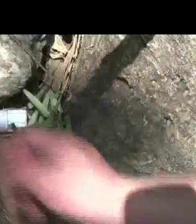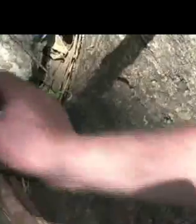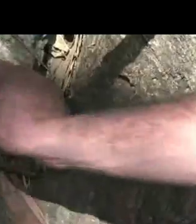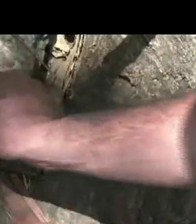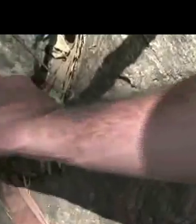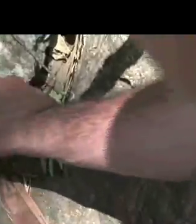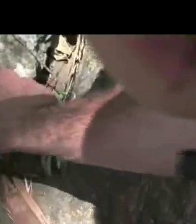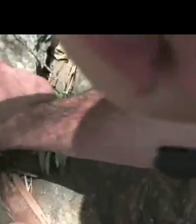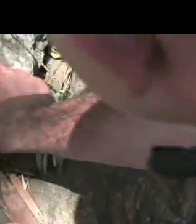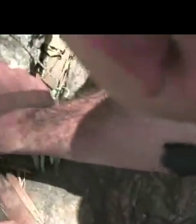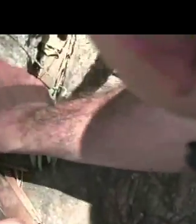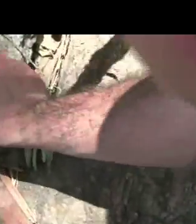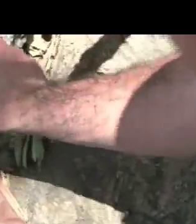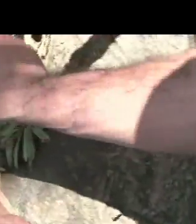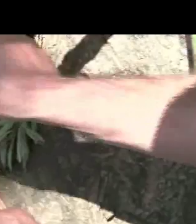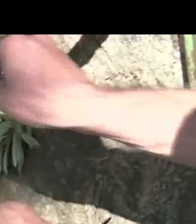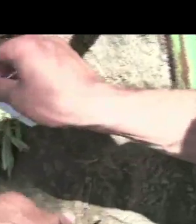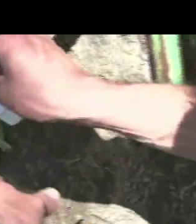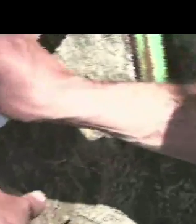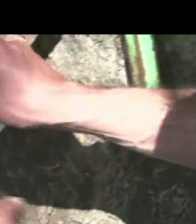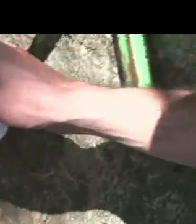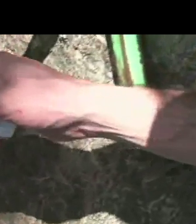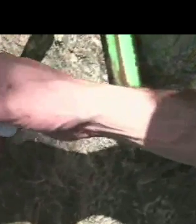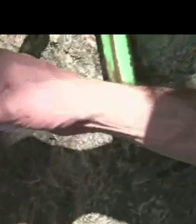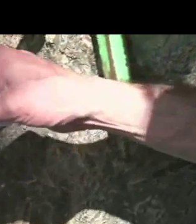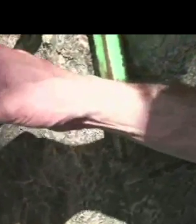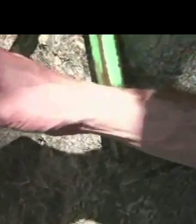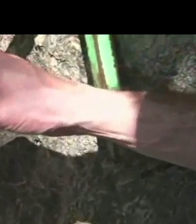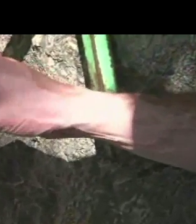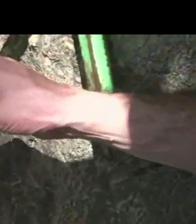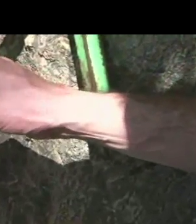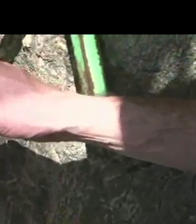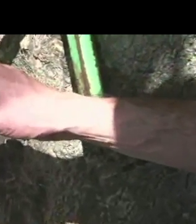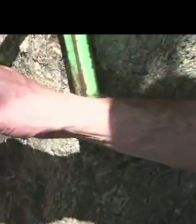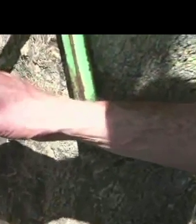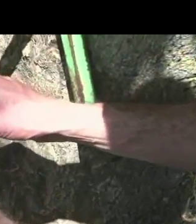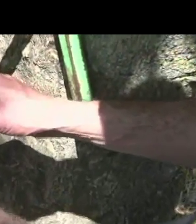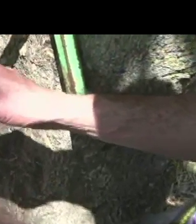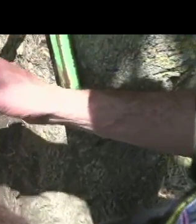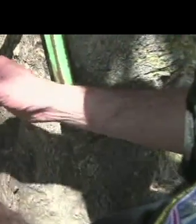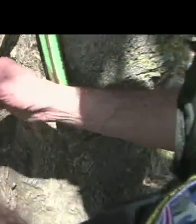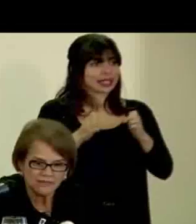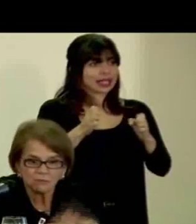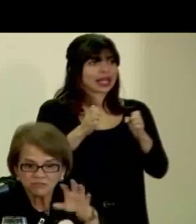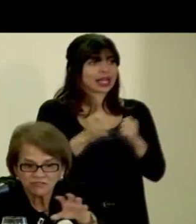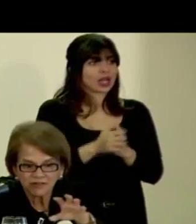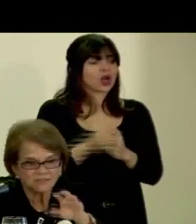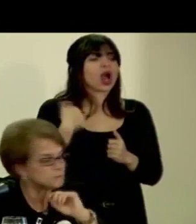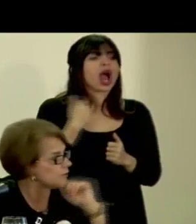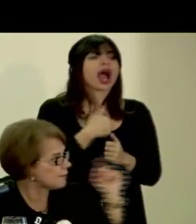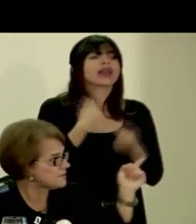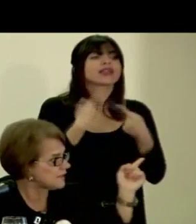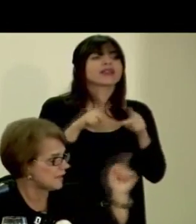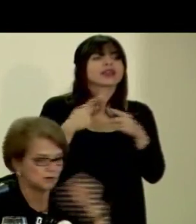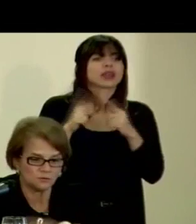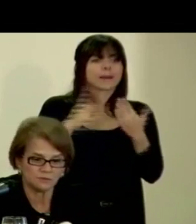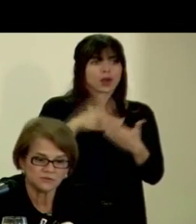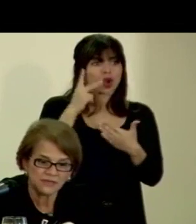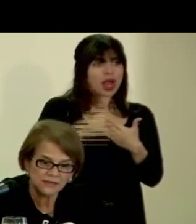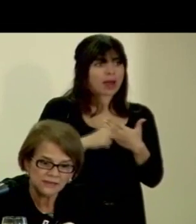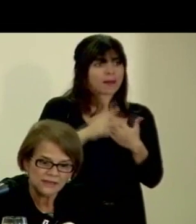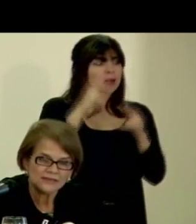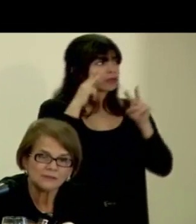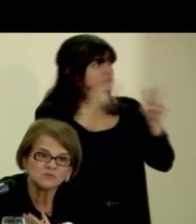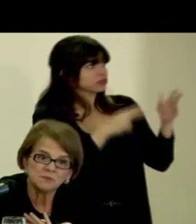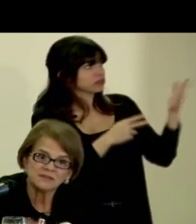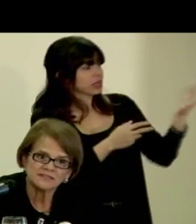Paz, el Ministerio de Educación, el Instituto Nacional de Aprendizaje y el Instituto Mixto de Ayuda Social. Tenemos diferentes programas que los